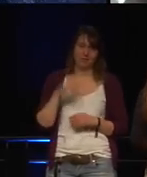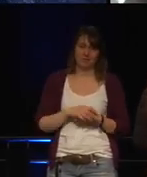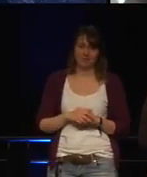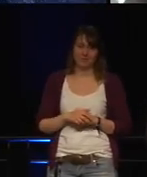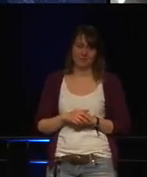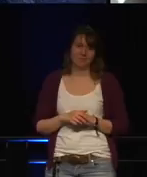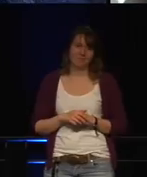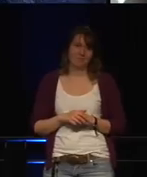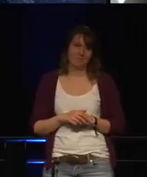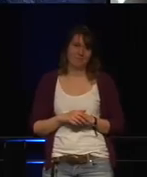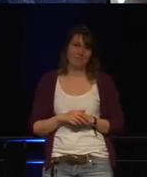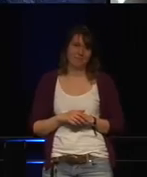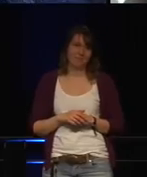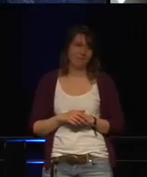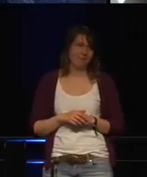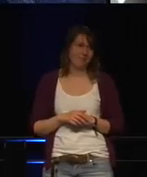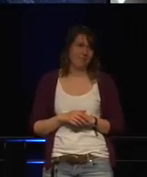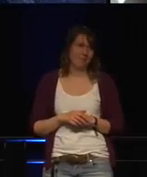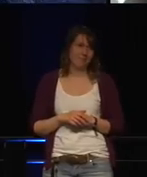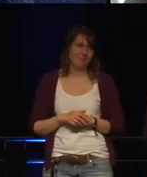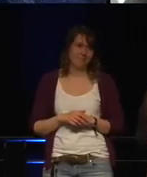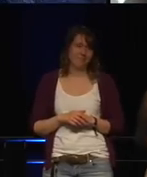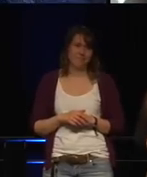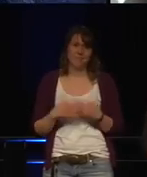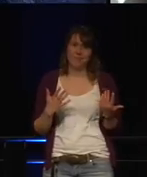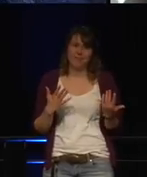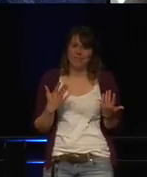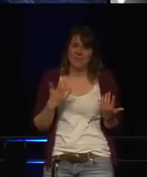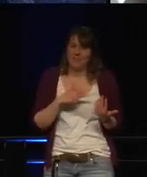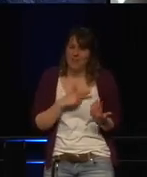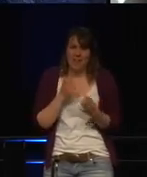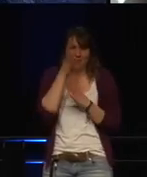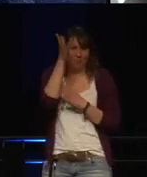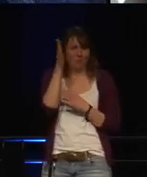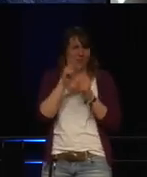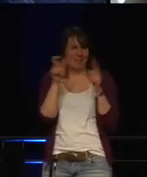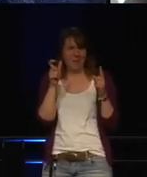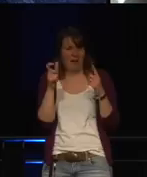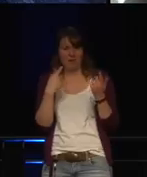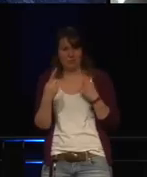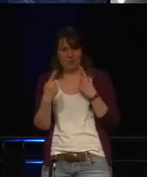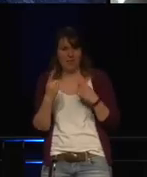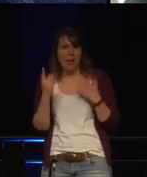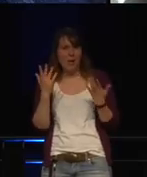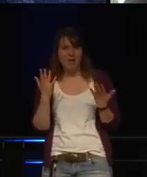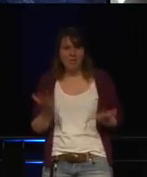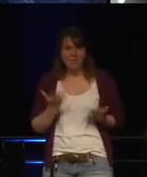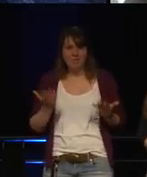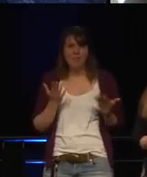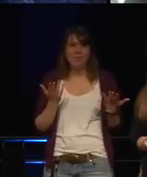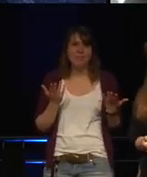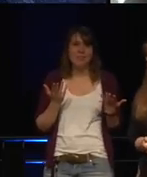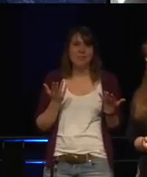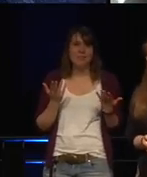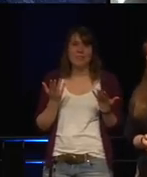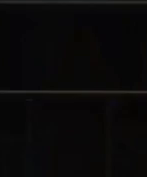en internet. Así que si estáis interesados, buscadlo más tarde. Porque es gracioso hablar de esto, pero también quiero hablar un poco más